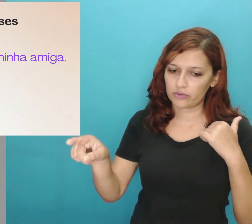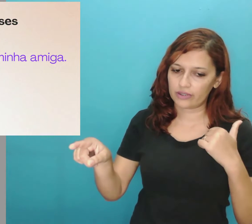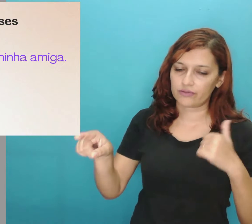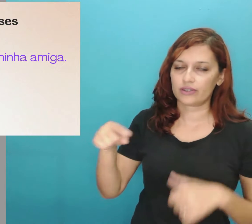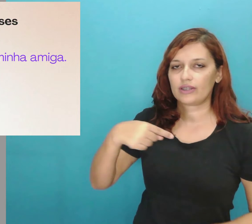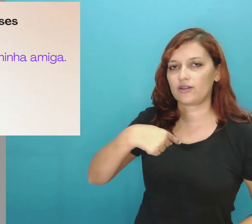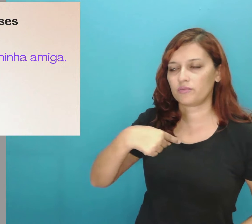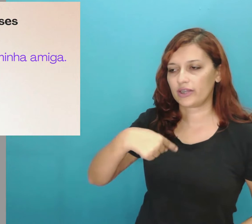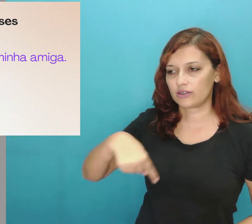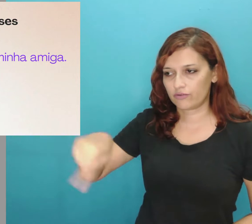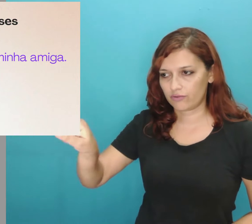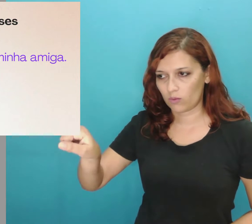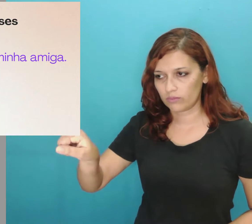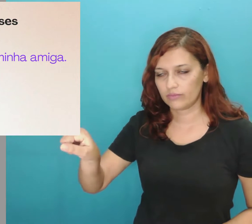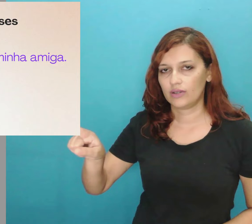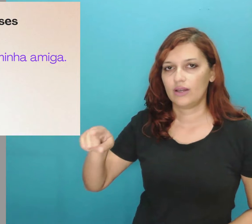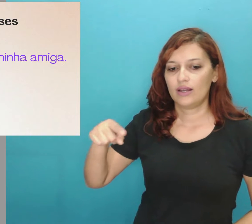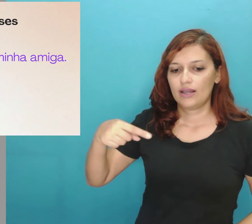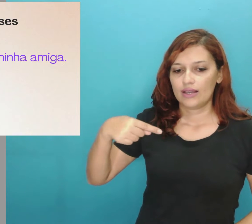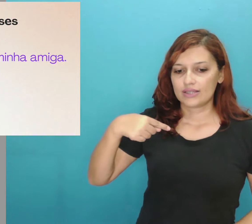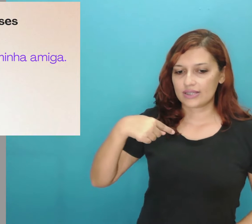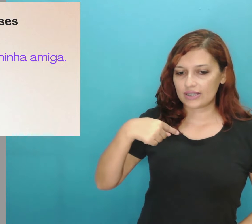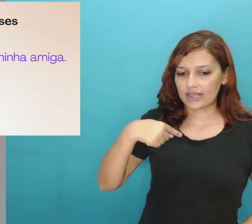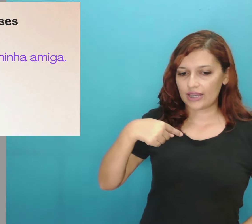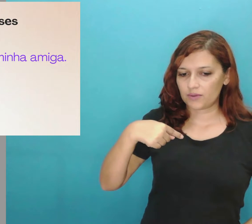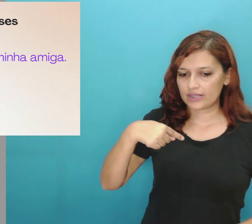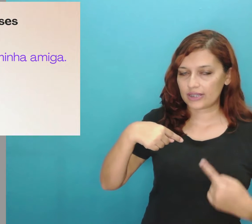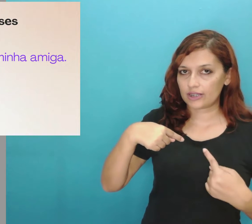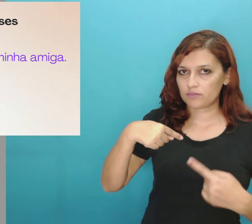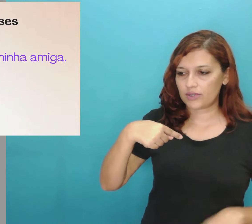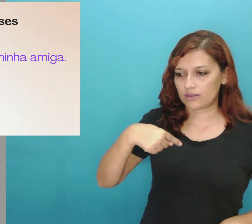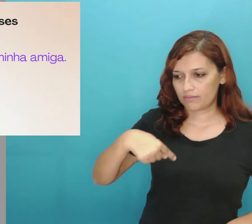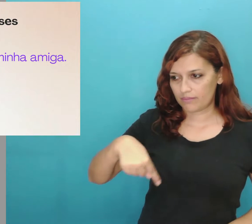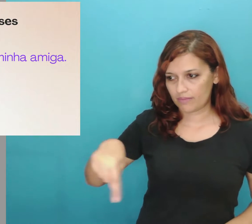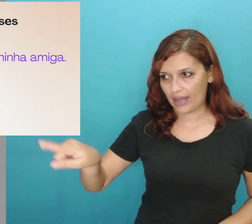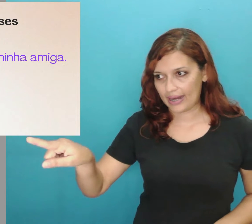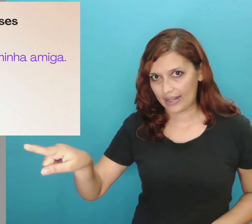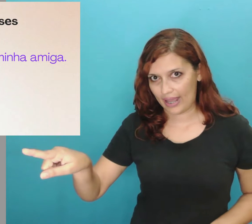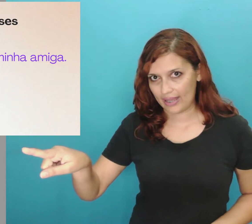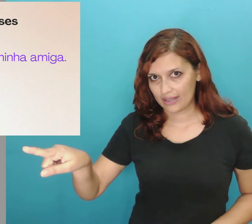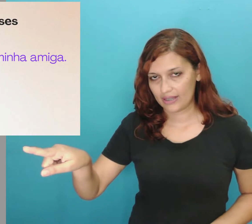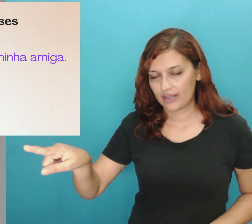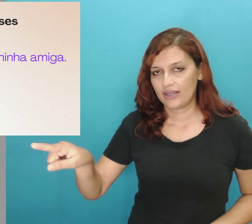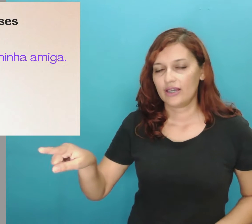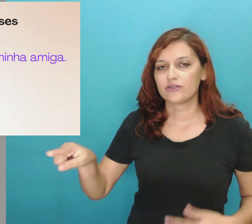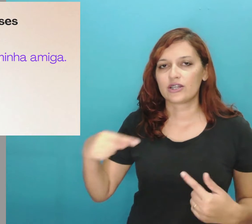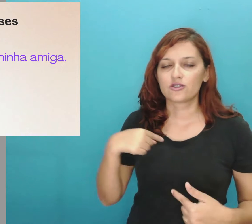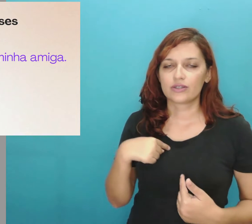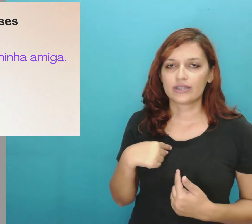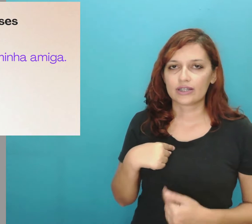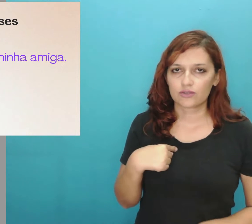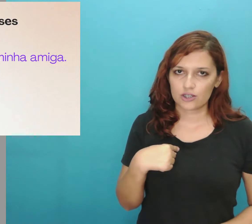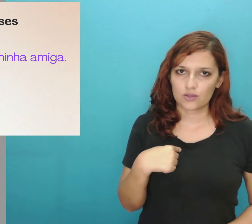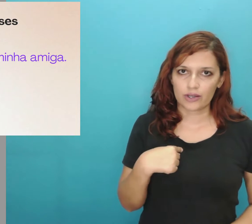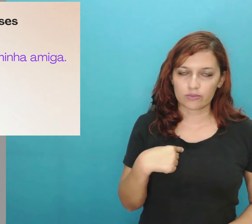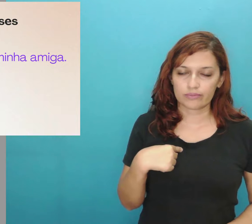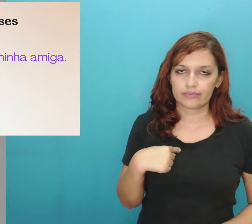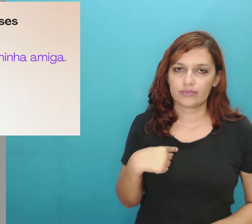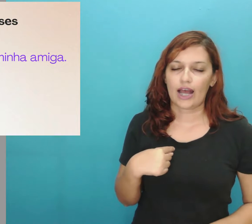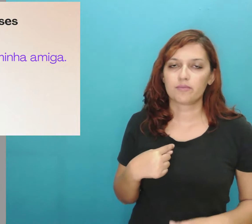feito anteriormente, vou. Se saiu assim de mim, para lá, eu já estou indicando que sou eu. A menos